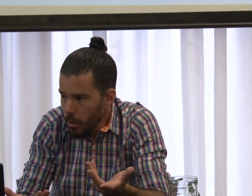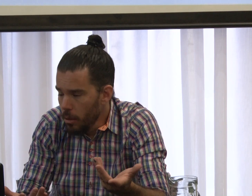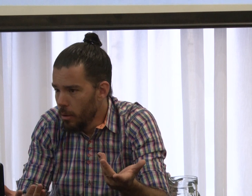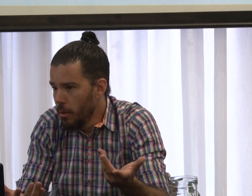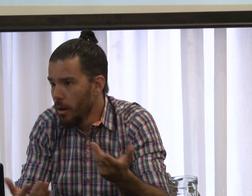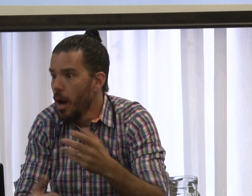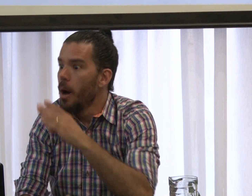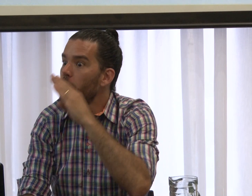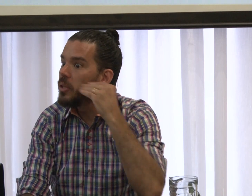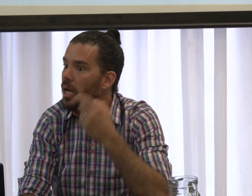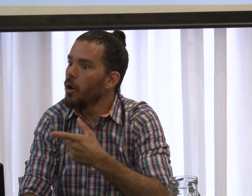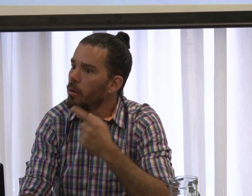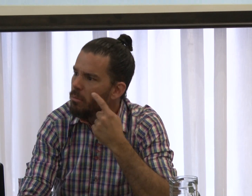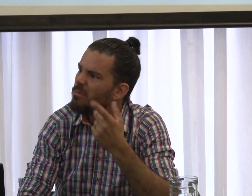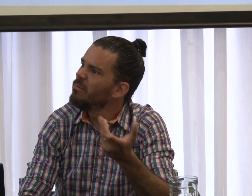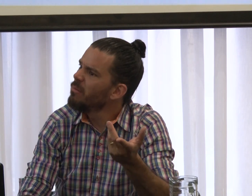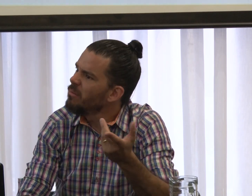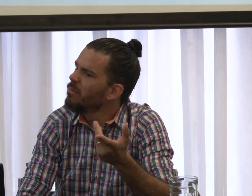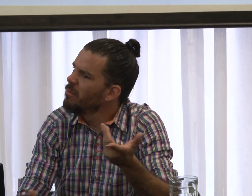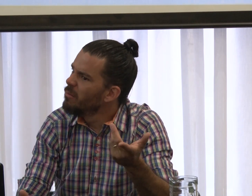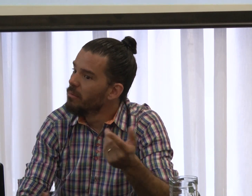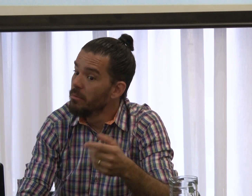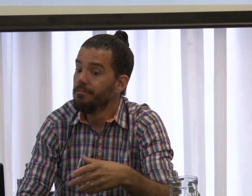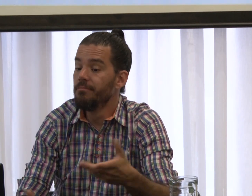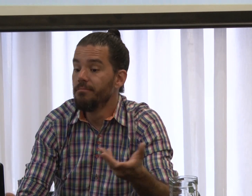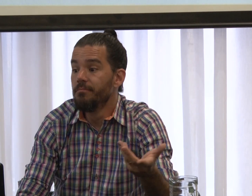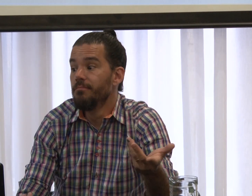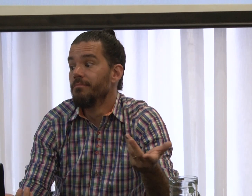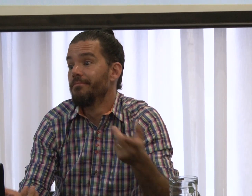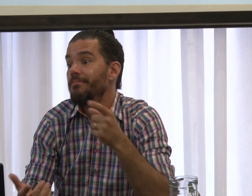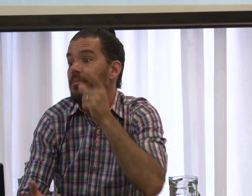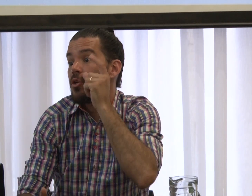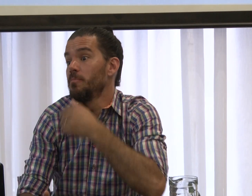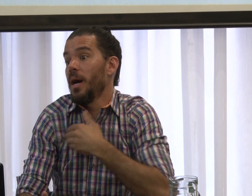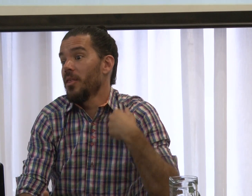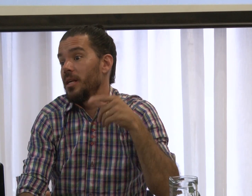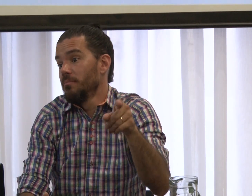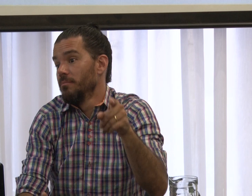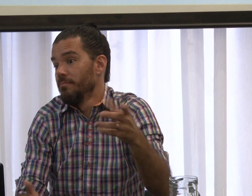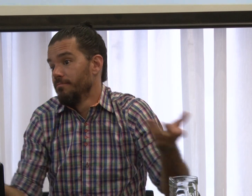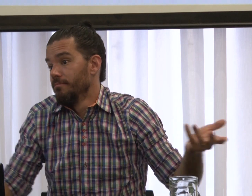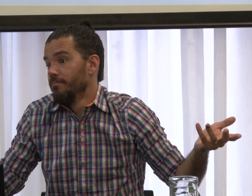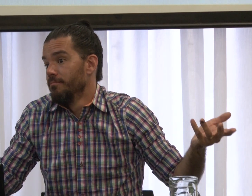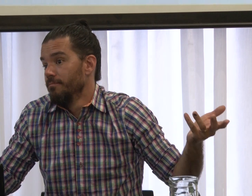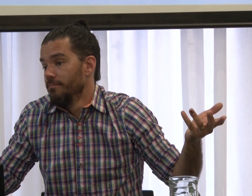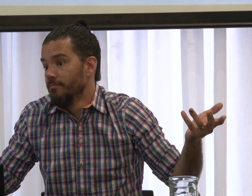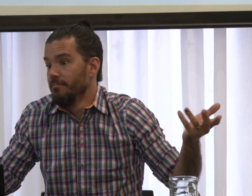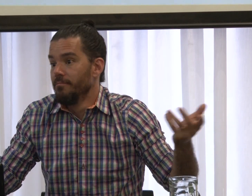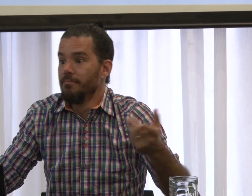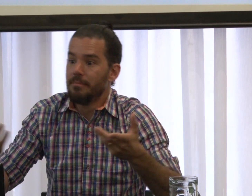la lengua de señas en estas escuelas, por ejemplo. Y la educación pasó a ser bilingüe. Bilingüe, o